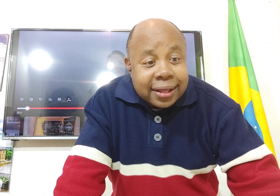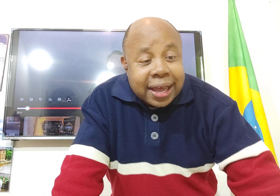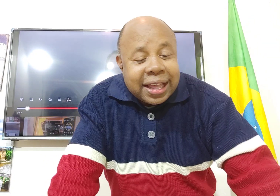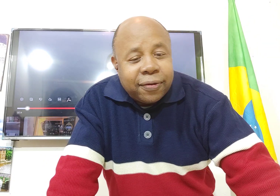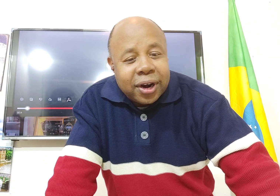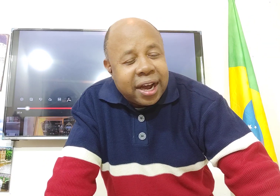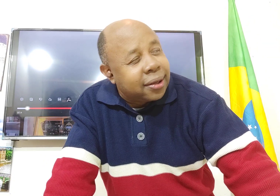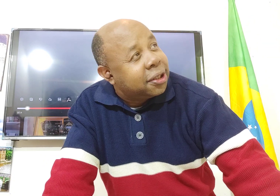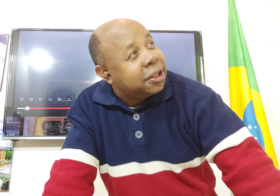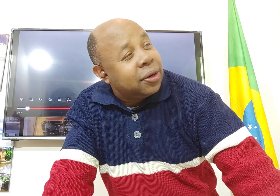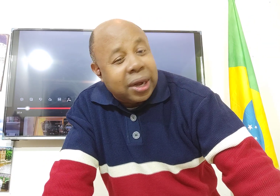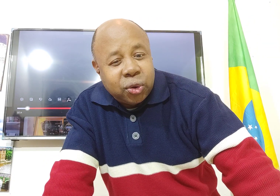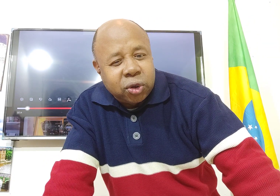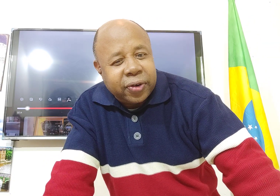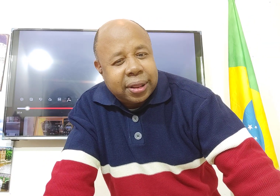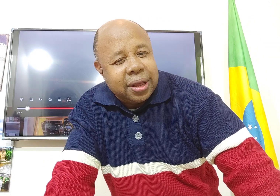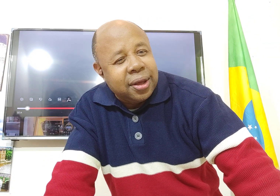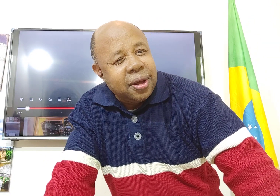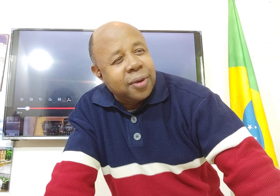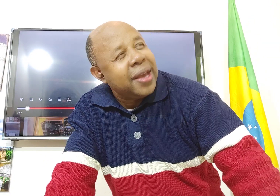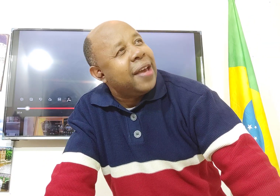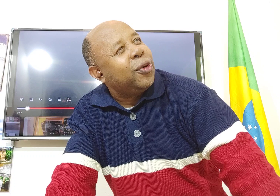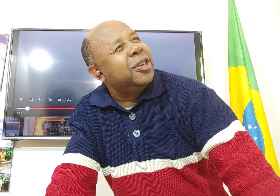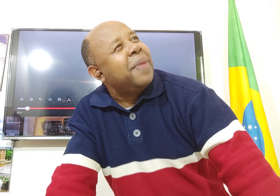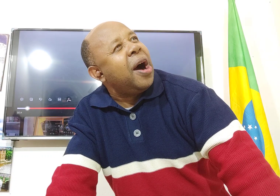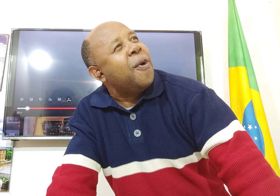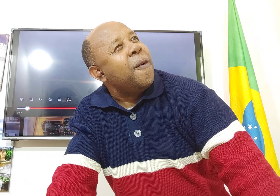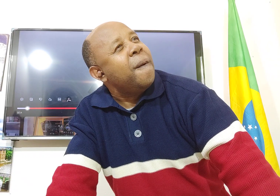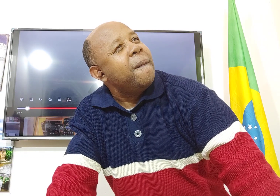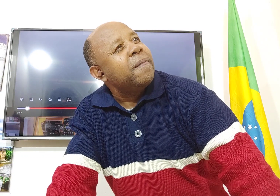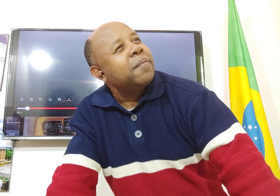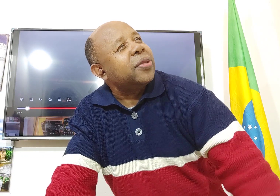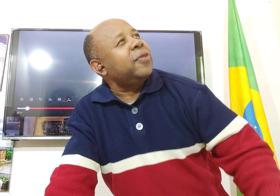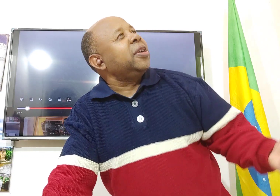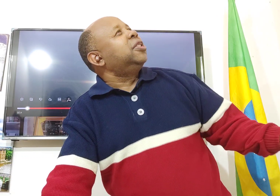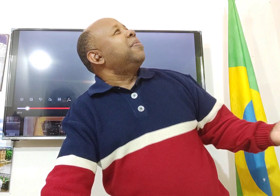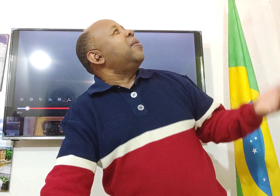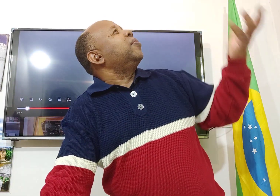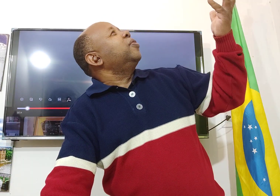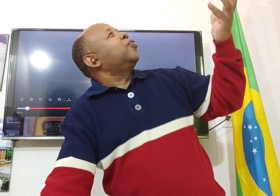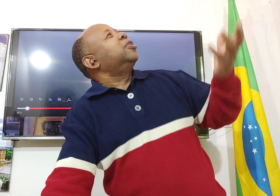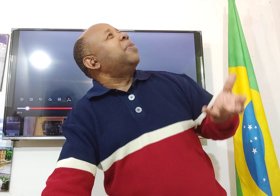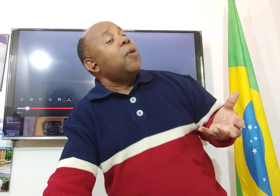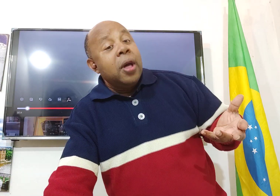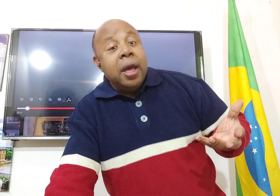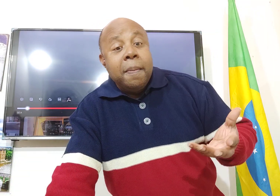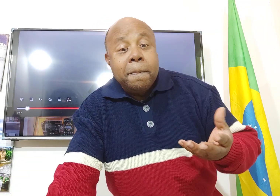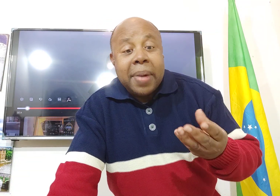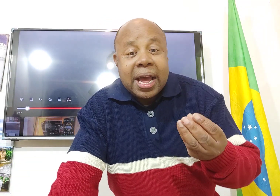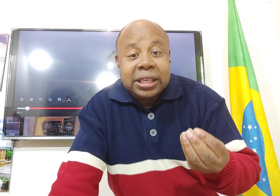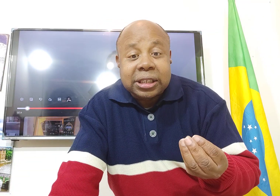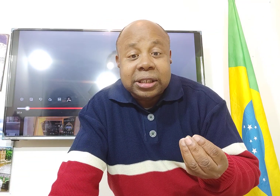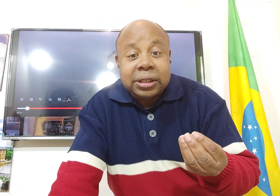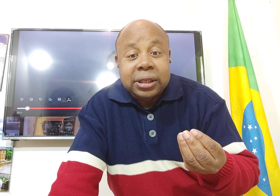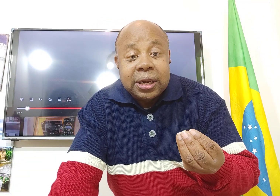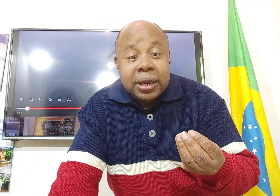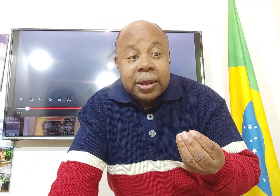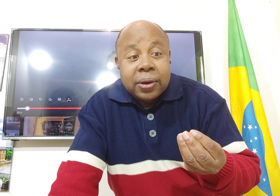quem estava olhando, assistindo, um adulto, fala assim, como é que é? Ficou de mal? O pastor ficando de mal? Deus ficou de mal? Mas